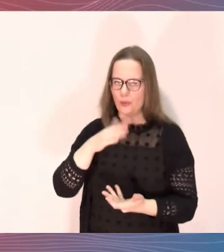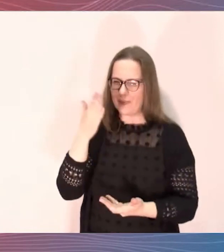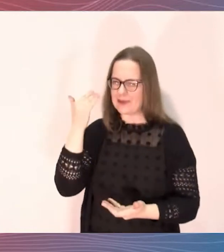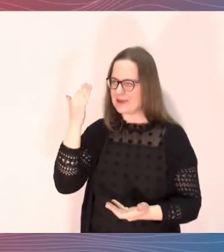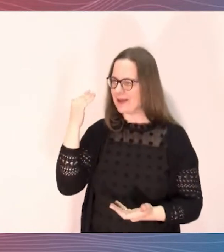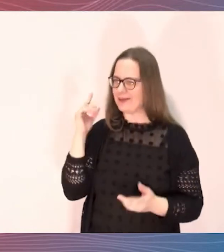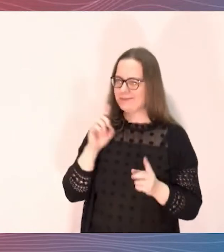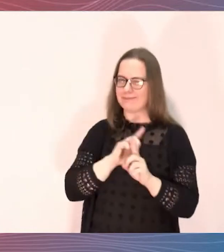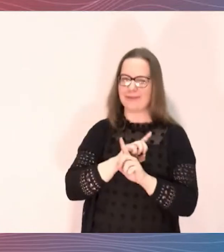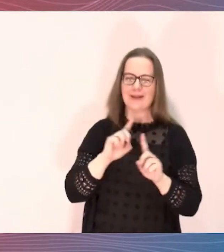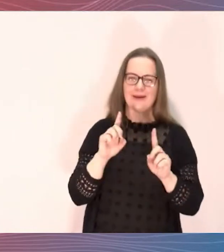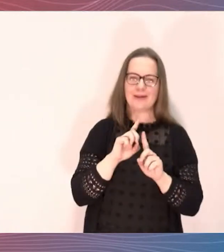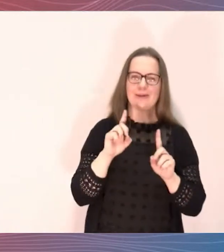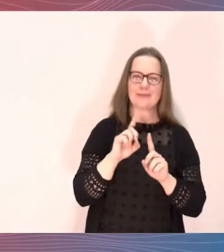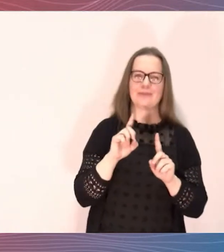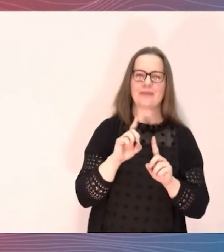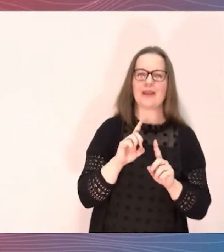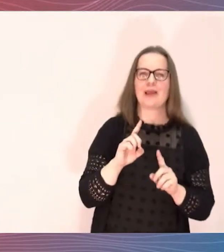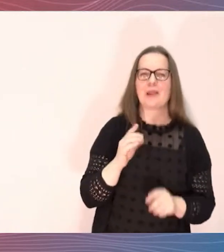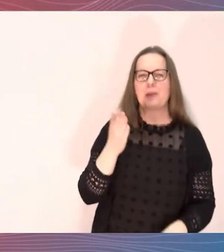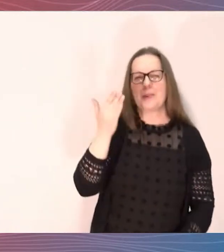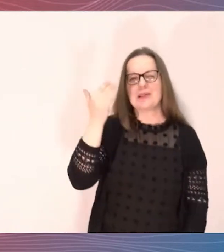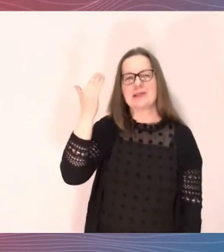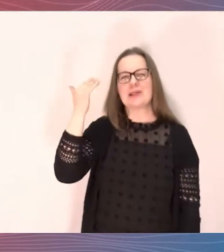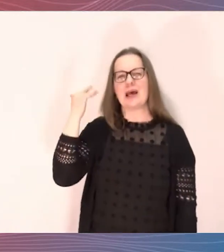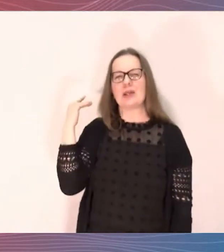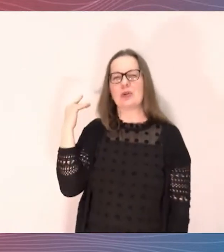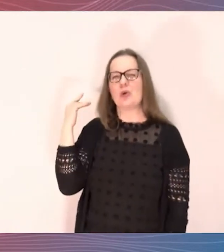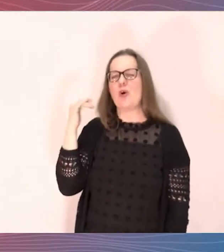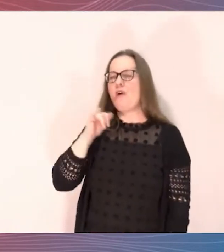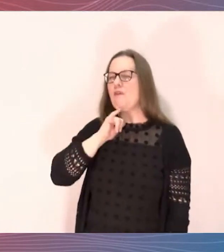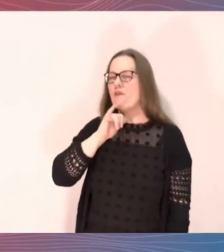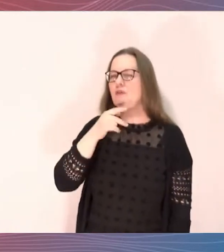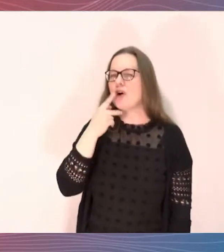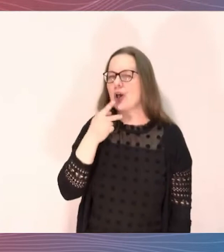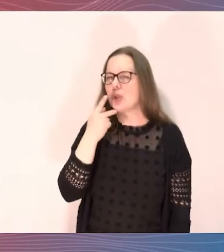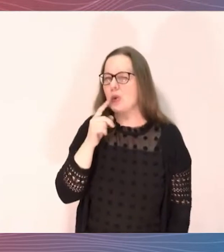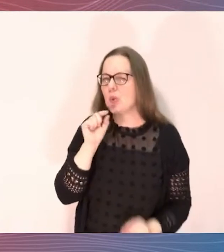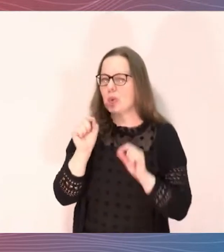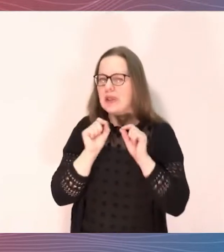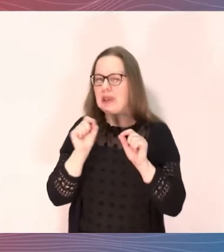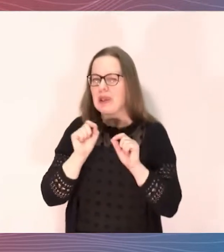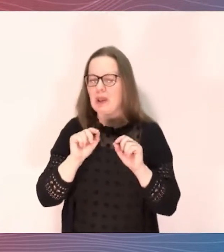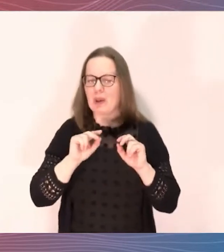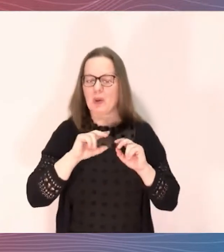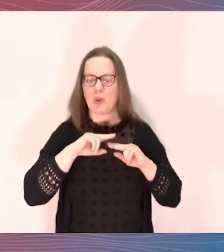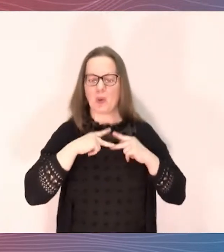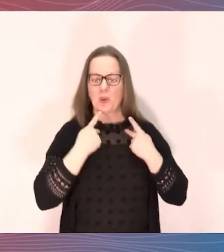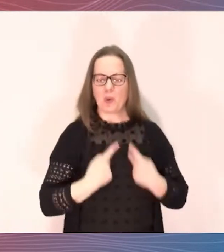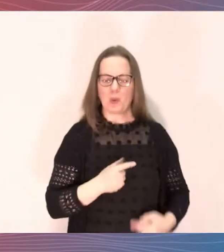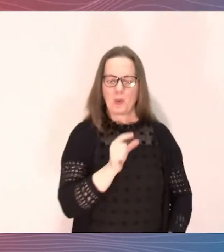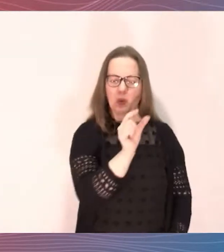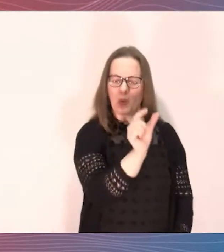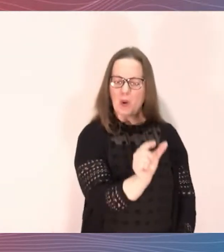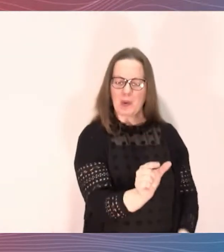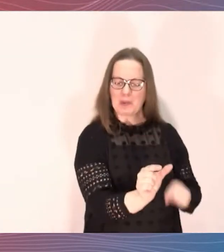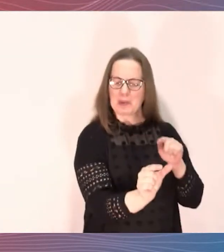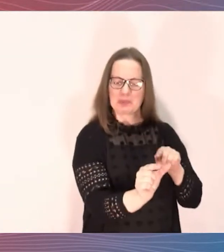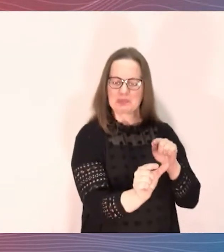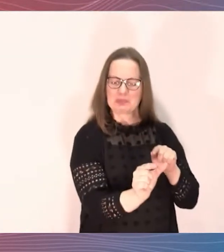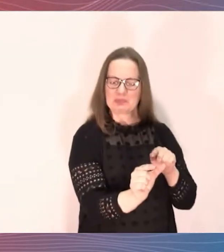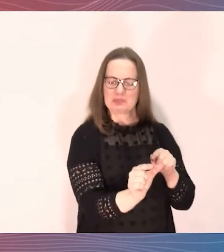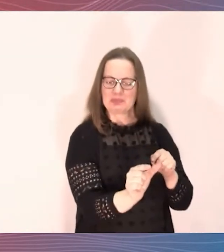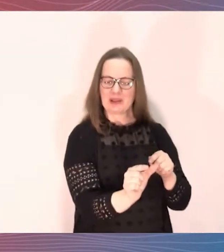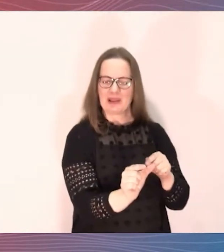certo lugar, deu pleno testemunho, dizendo que é o homem, que dele te lembres, ou filho do homem